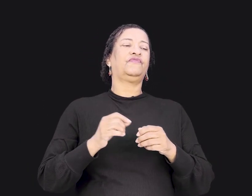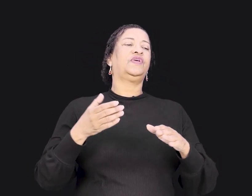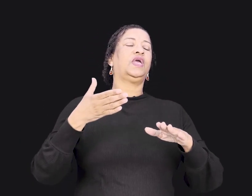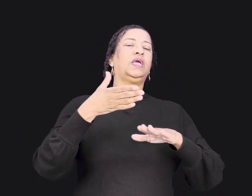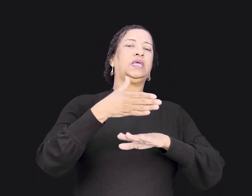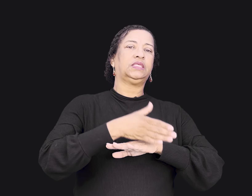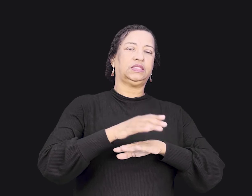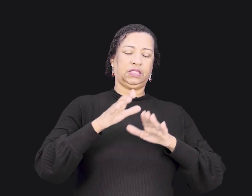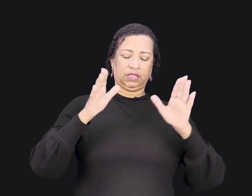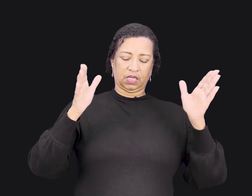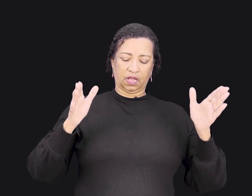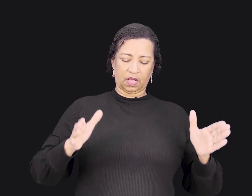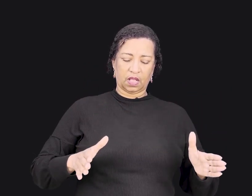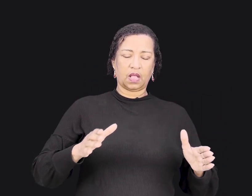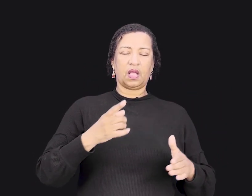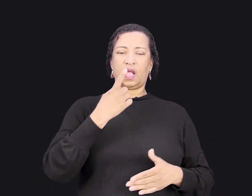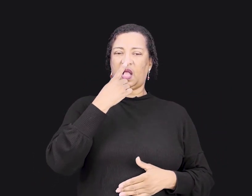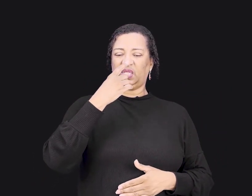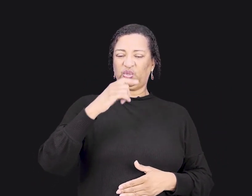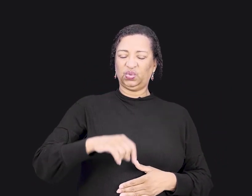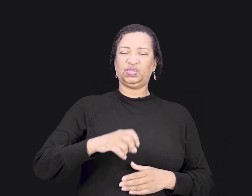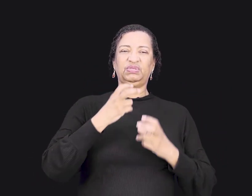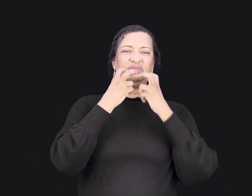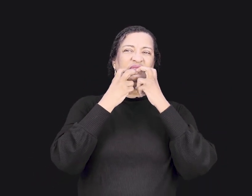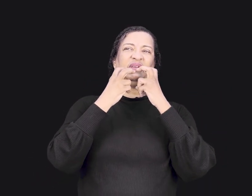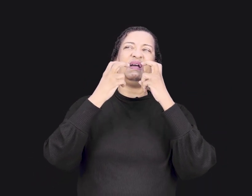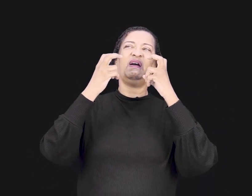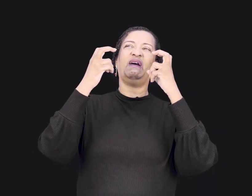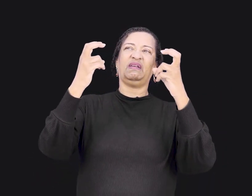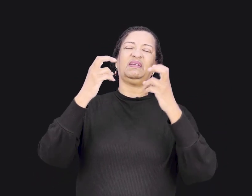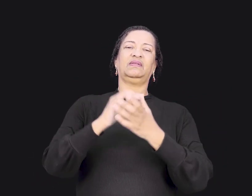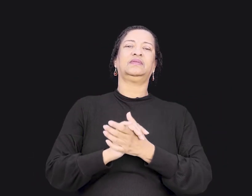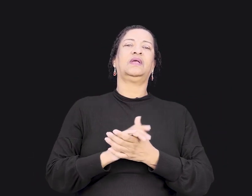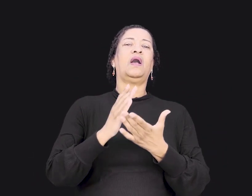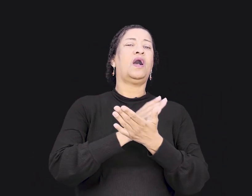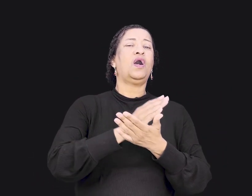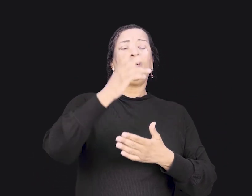lata de lixo e gritar 30 vezes, alguém me jogue fora, alguém me